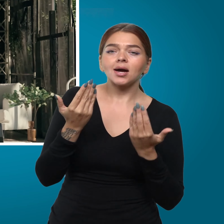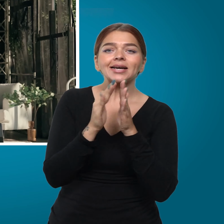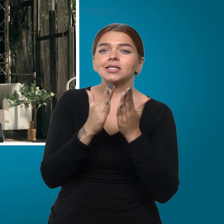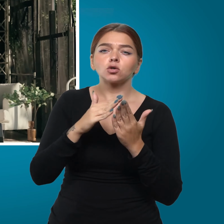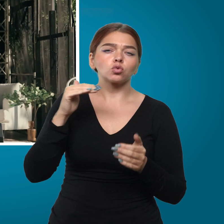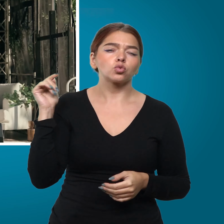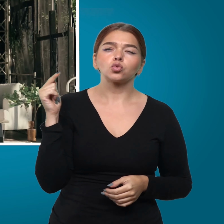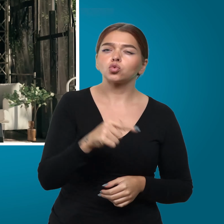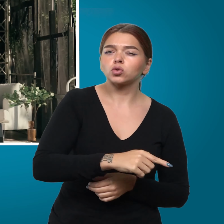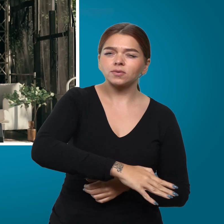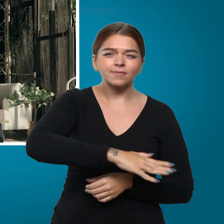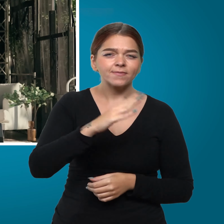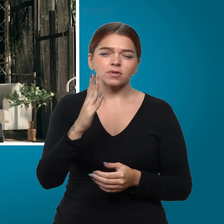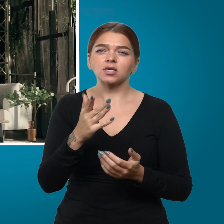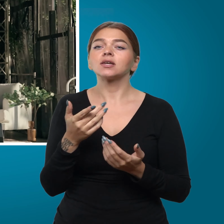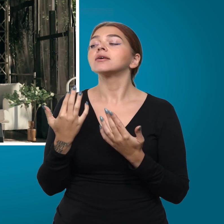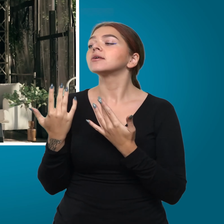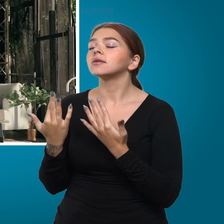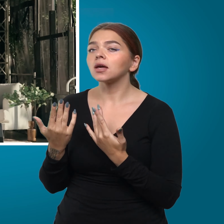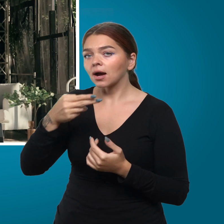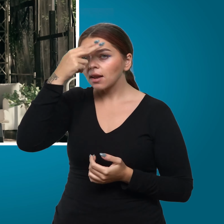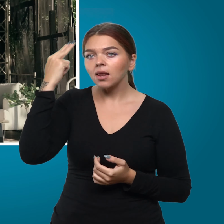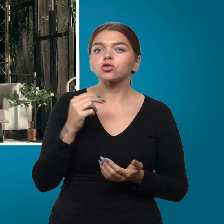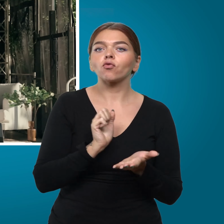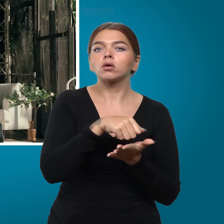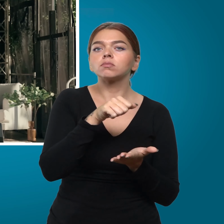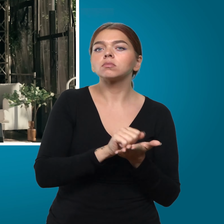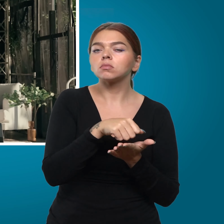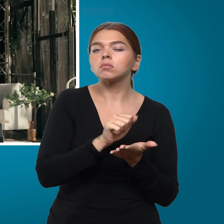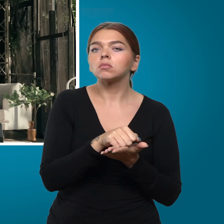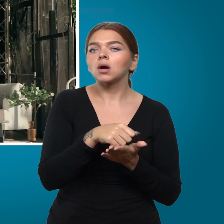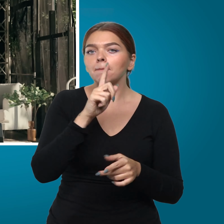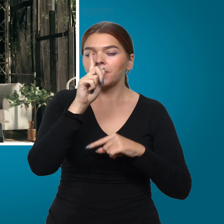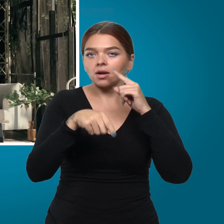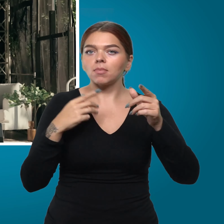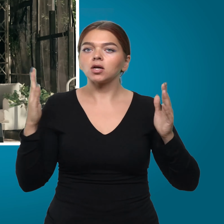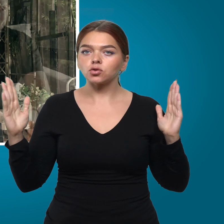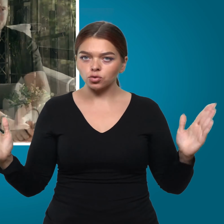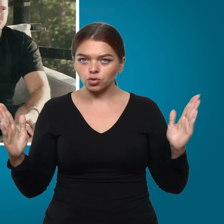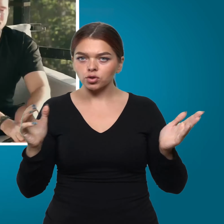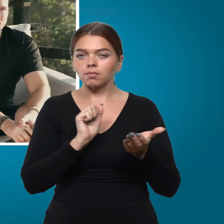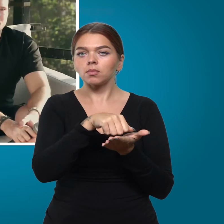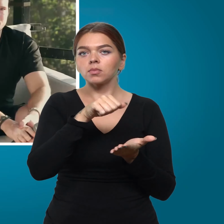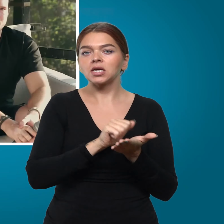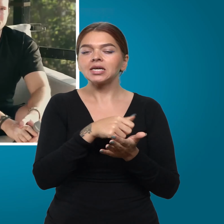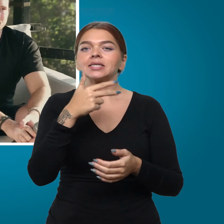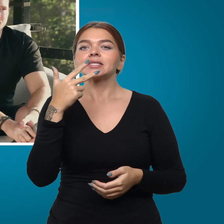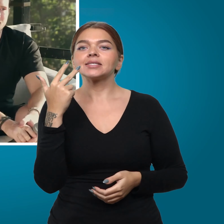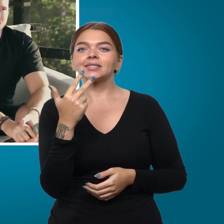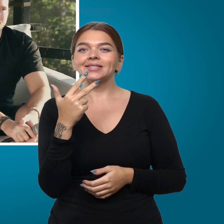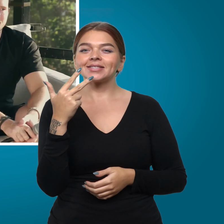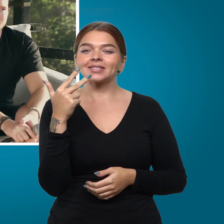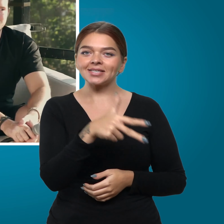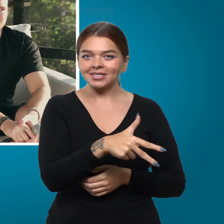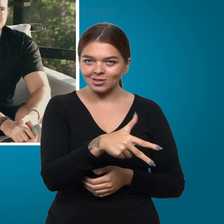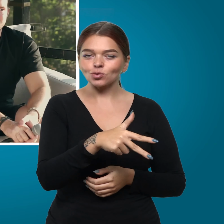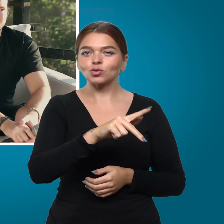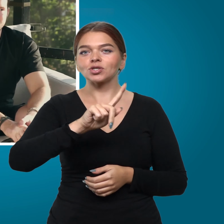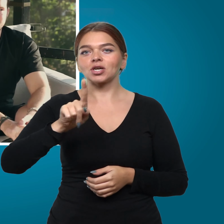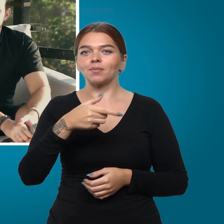ir kartais daugiau. Taip, tai čia yra skirtingų pavadinimų per metus. Tai įsivaizduokit, rekomenduokit knygą. Tai